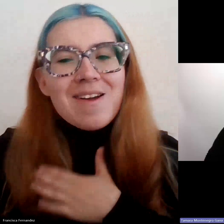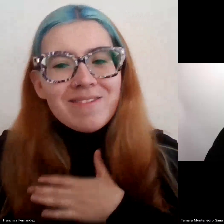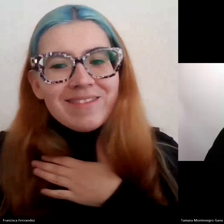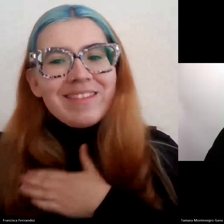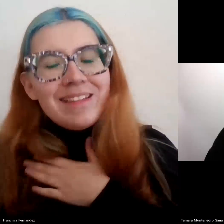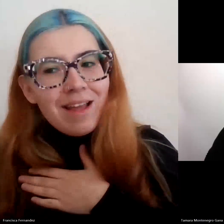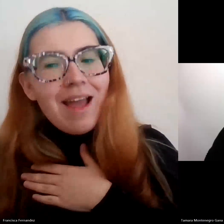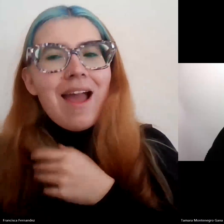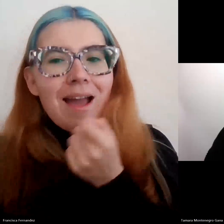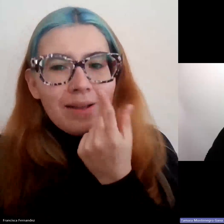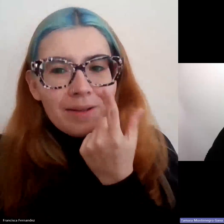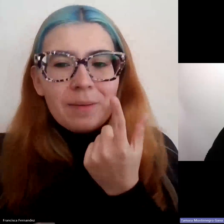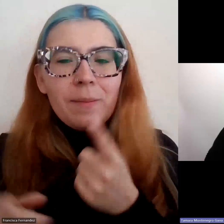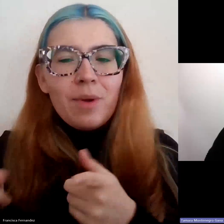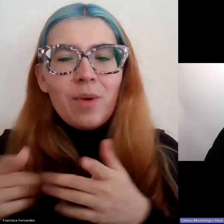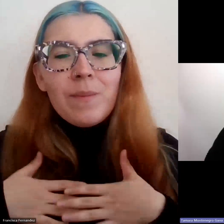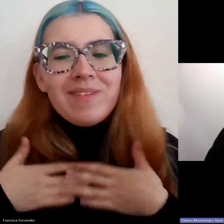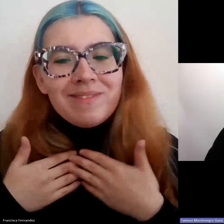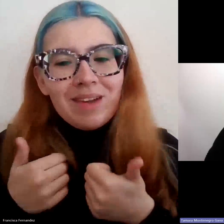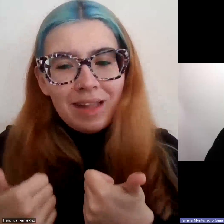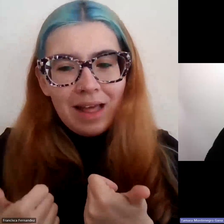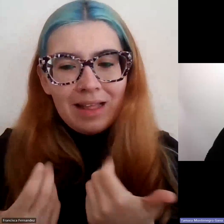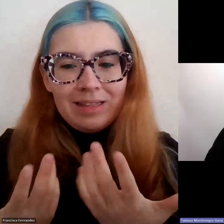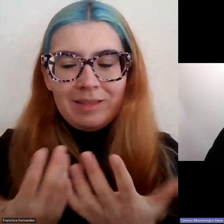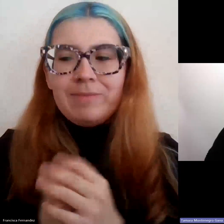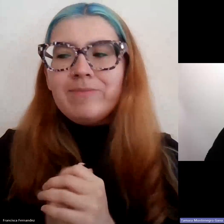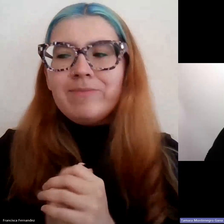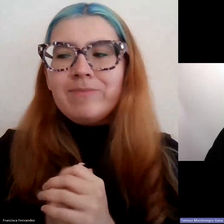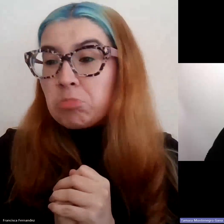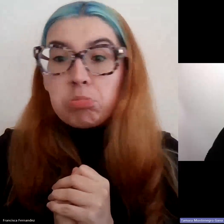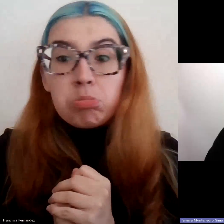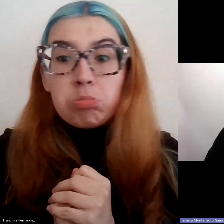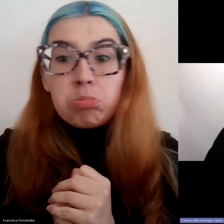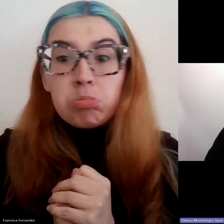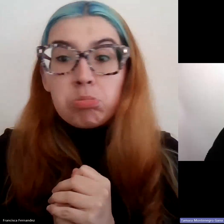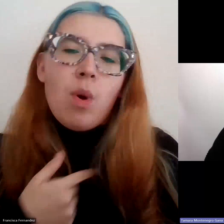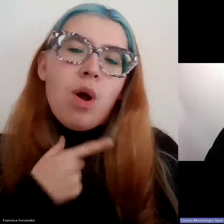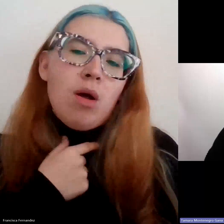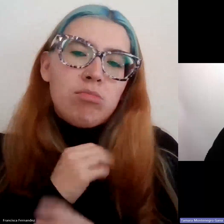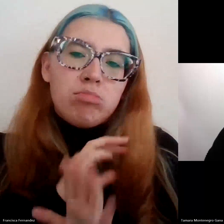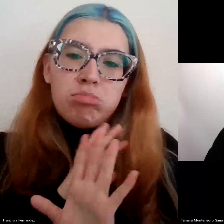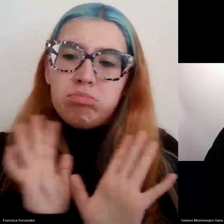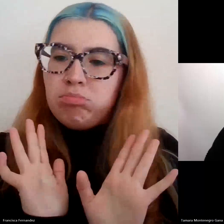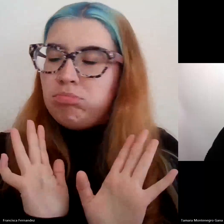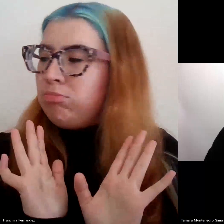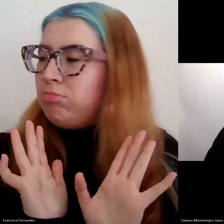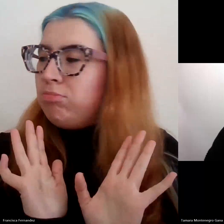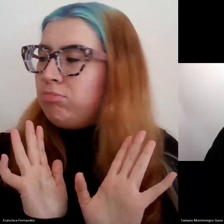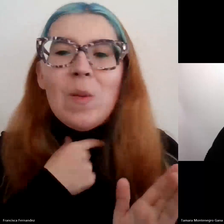eso. Y eso le fue gustando y fue entendiendo y empezó a sentirse mejor.